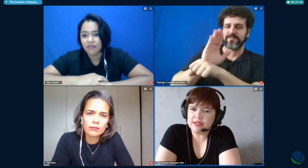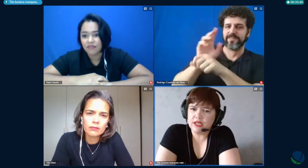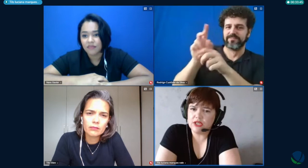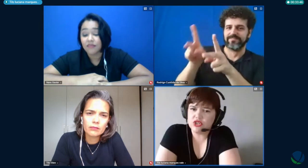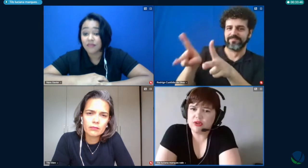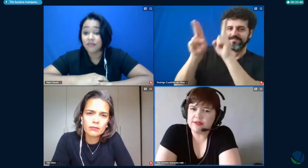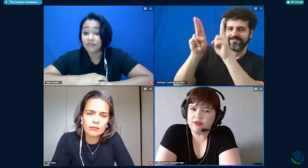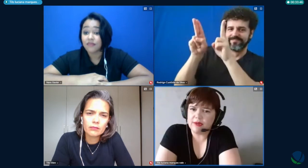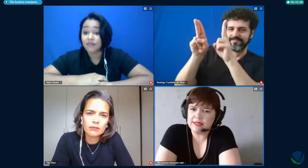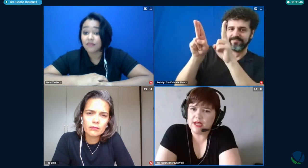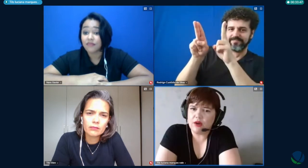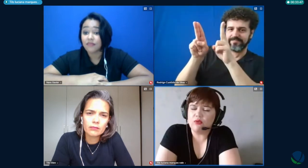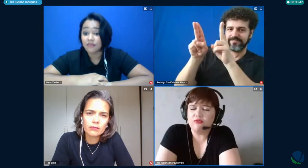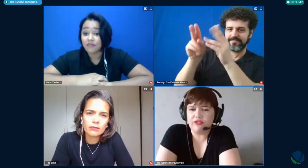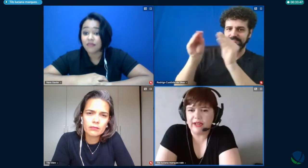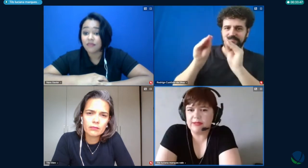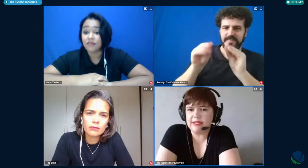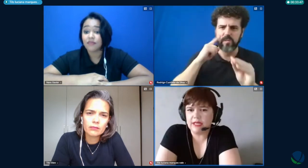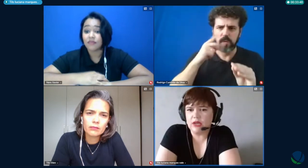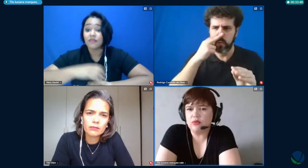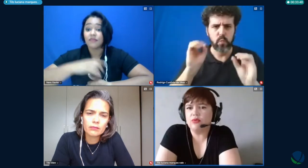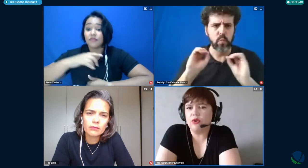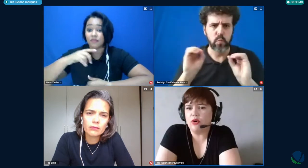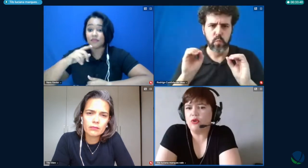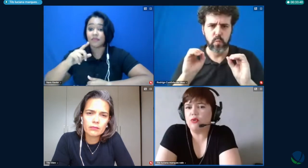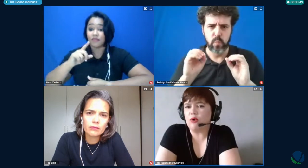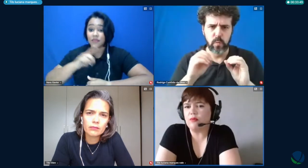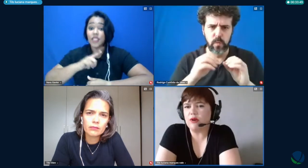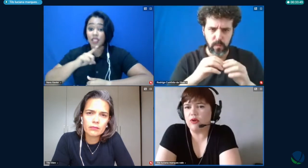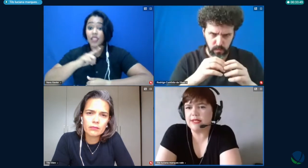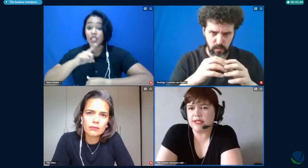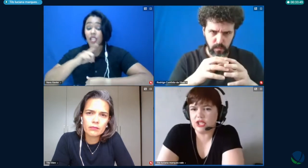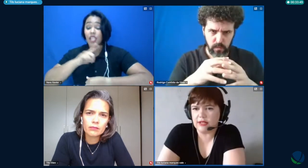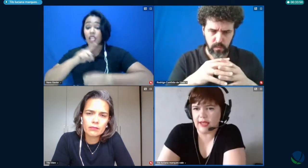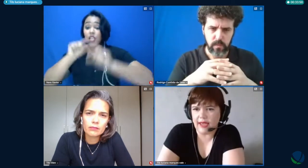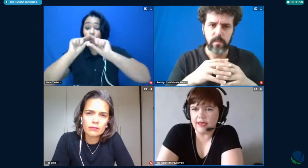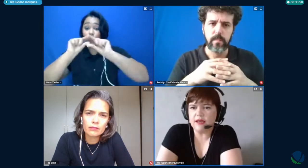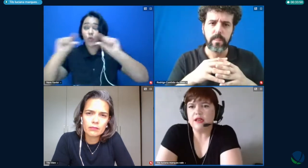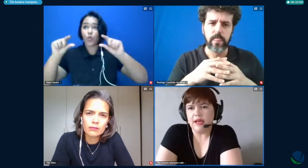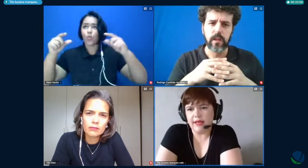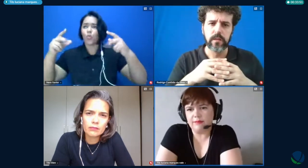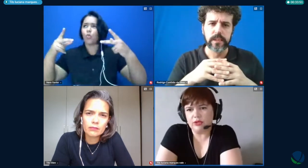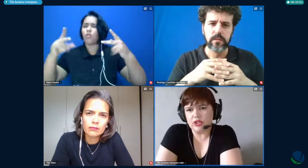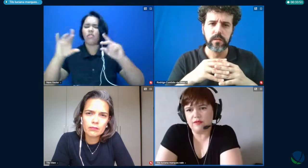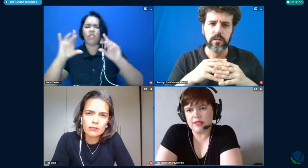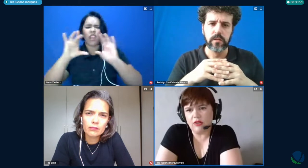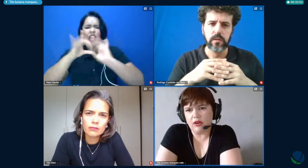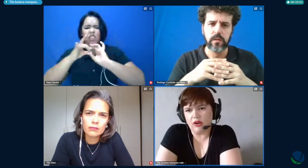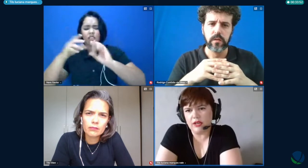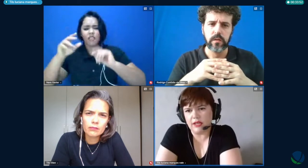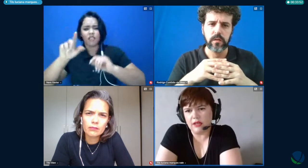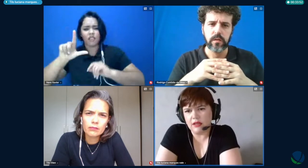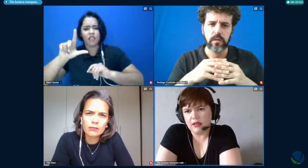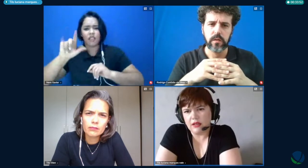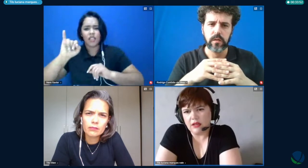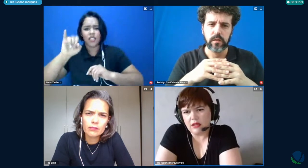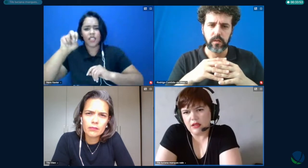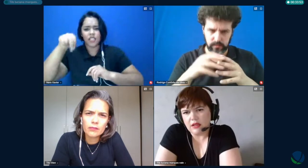onde você retirou essa informação, um framezinho ou alguma coisa de que tenha, é importante que você